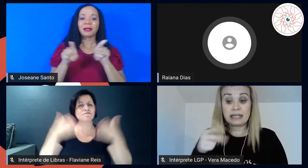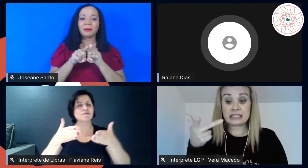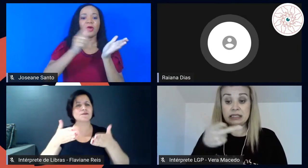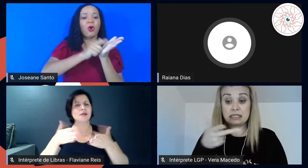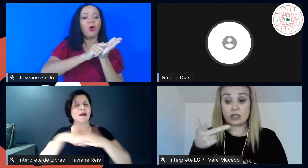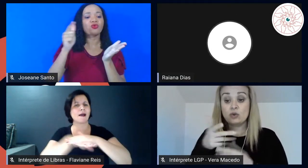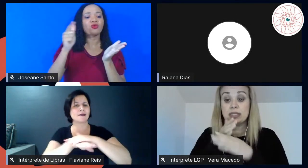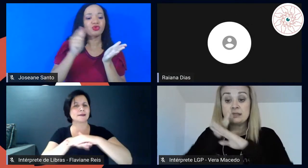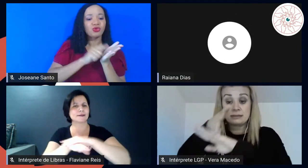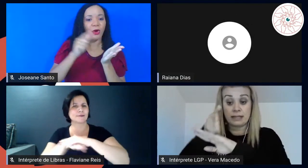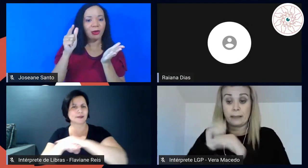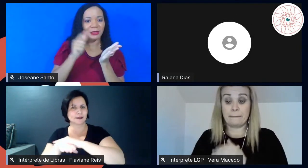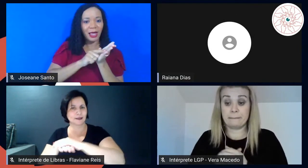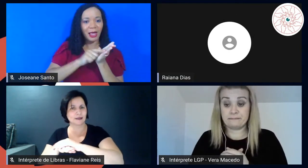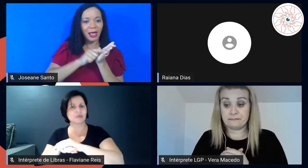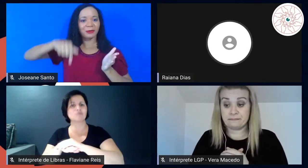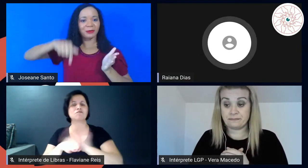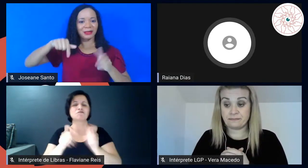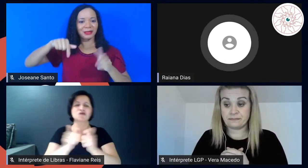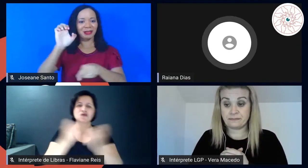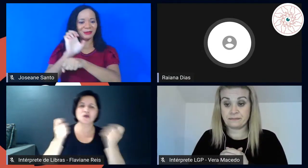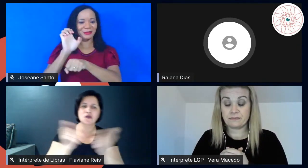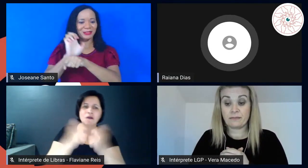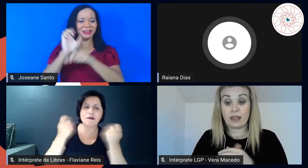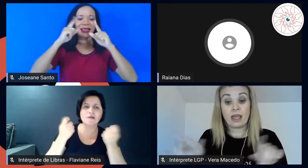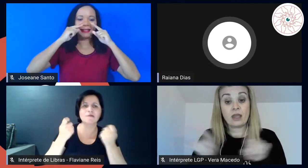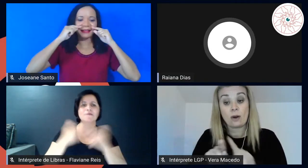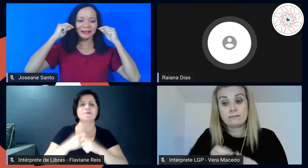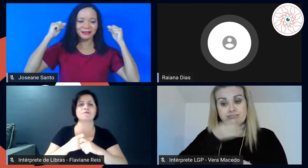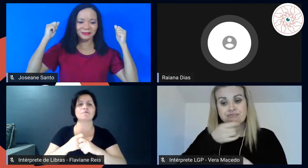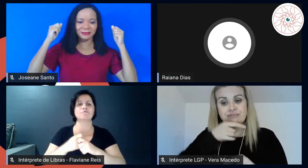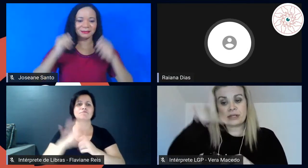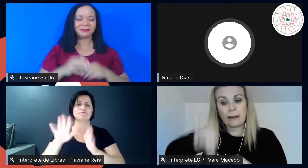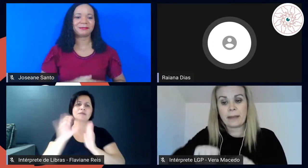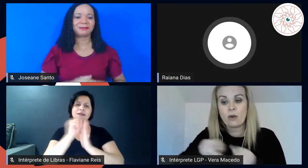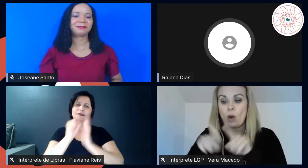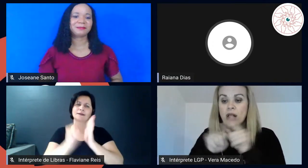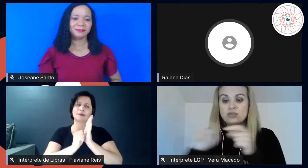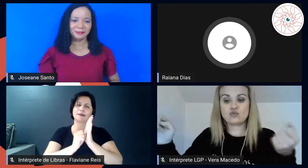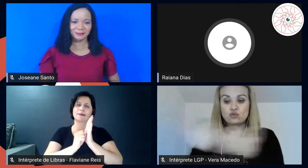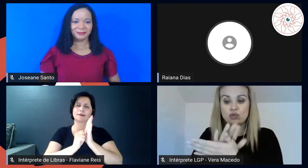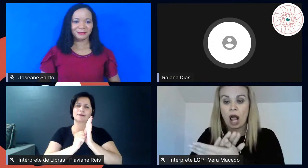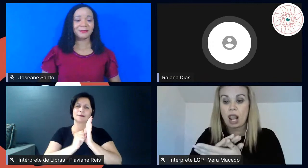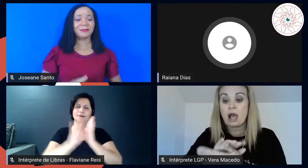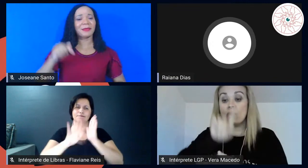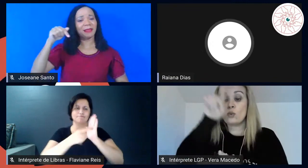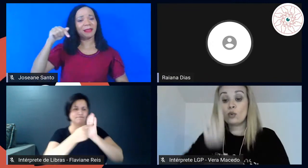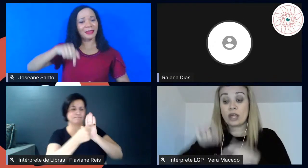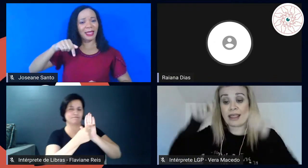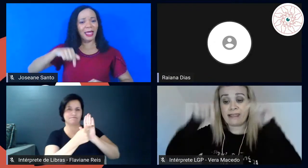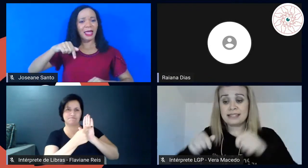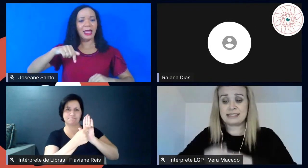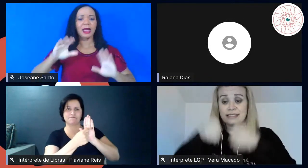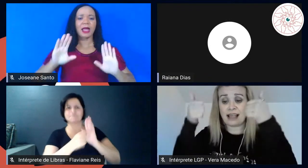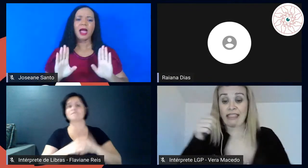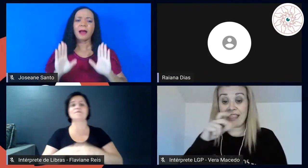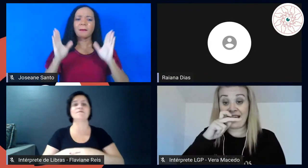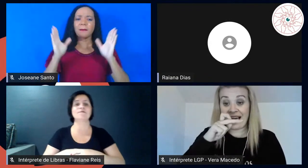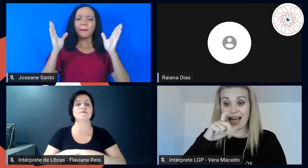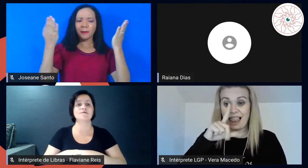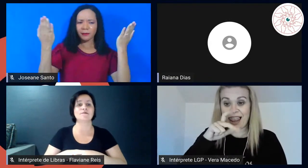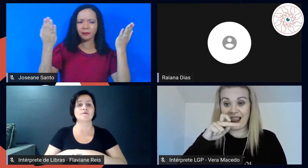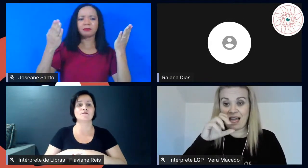de acessibilidade. Então, contamos ainda com o jornal O dia aqui da nossa cidade de Alagoas.